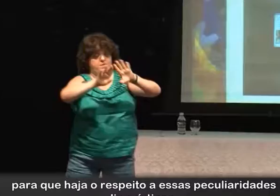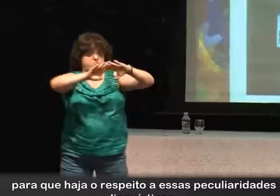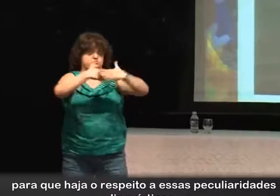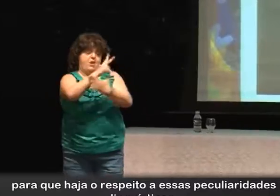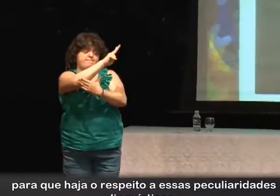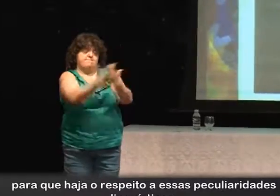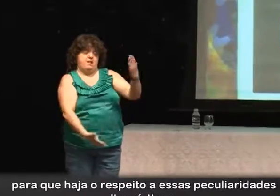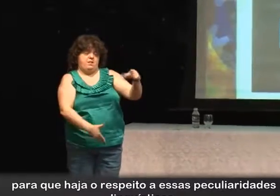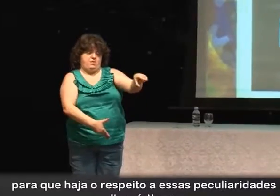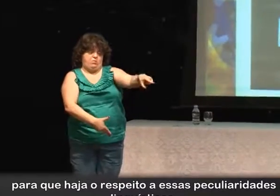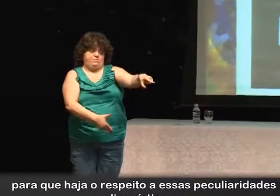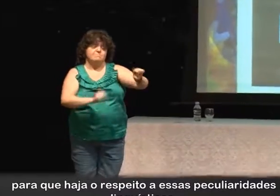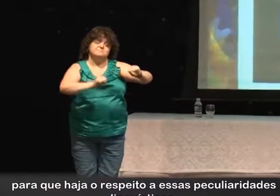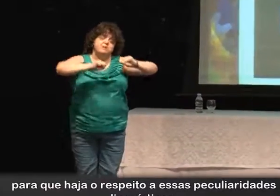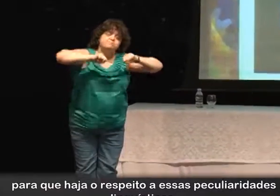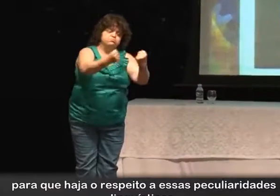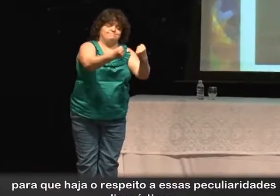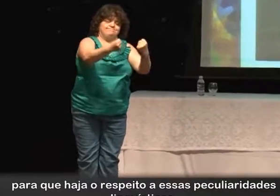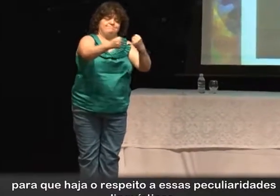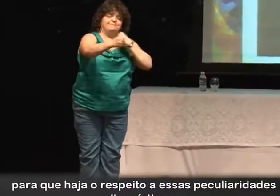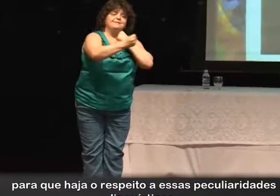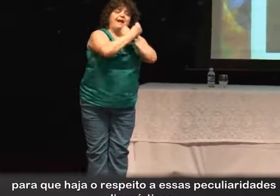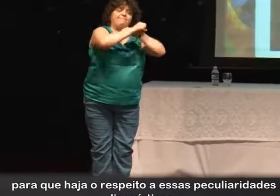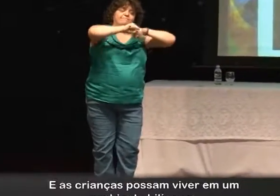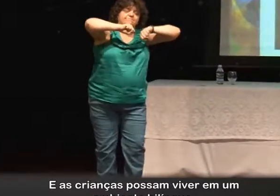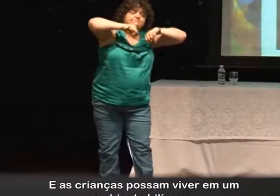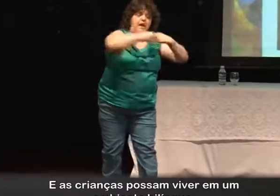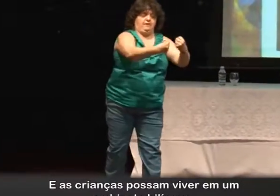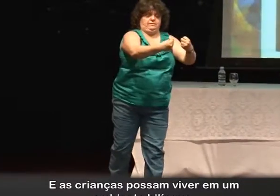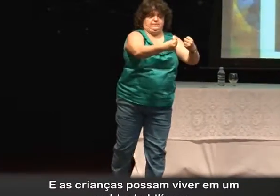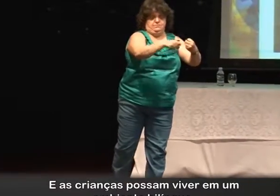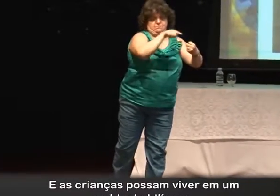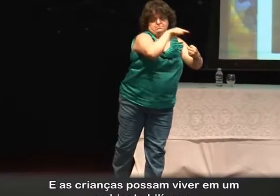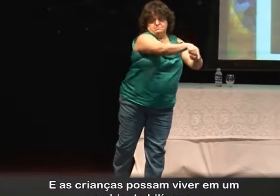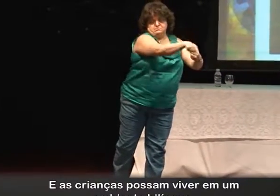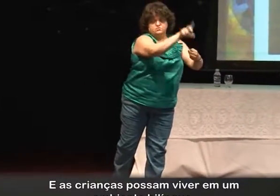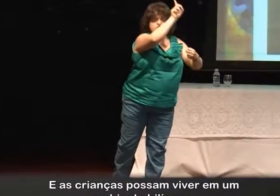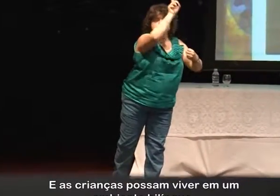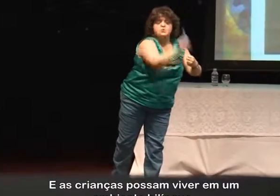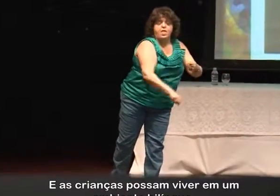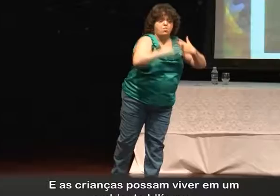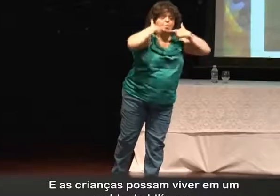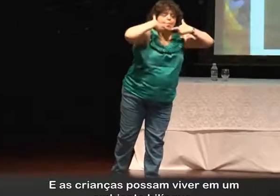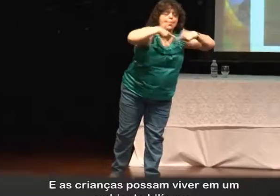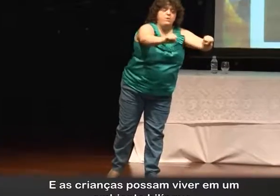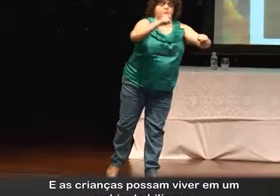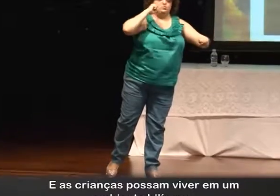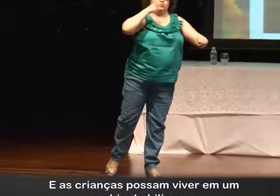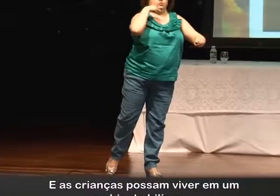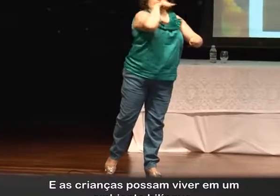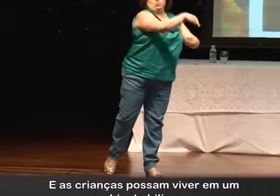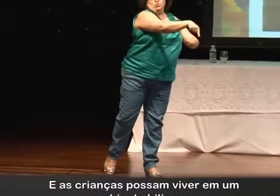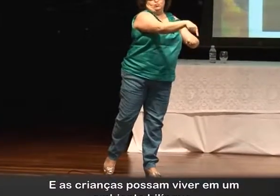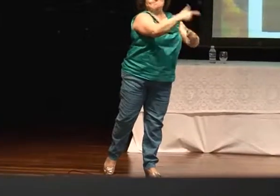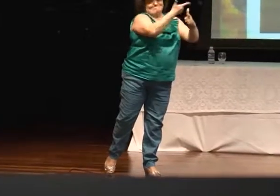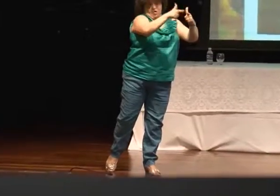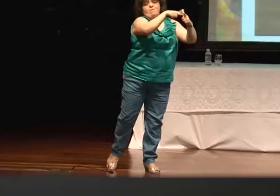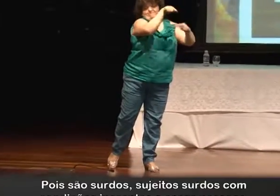o respeito dessas peculiaridades linguísticas e as crianças possam viver em um ambiente bilíngue, pois